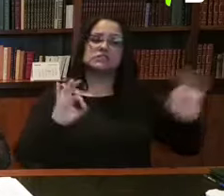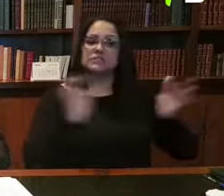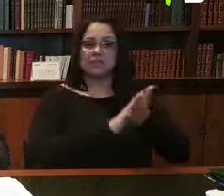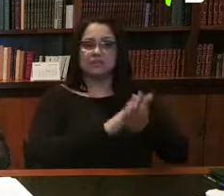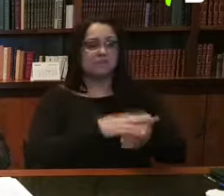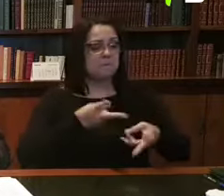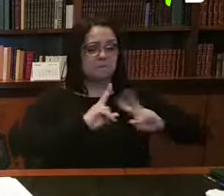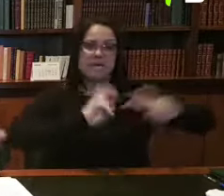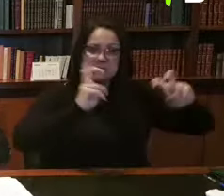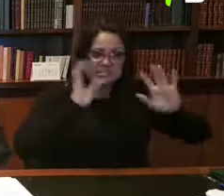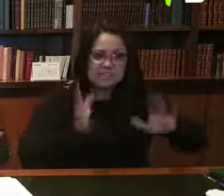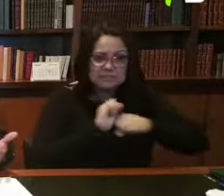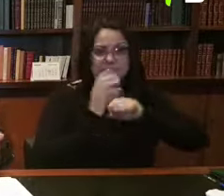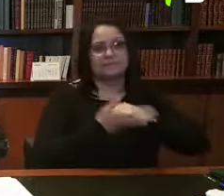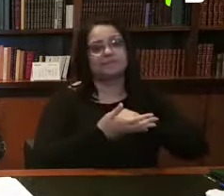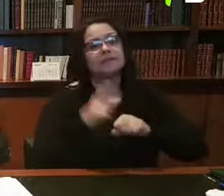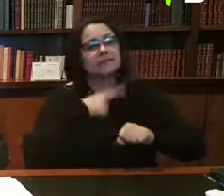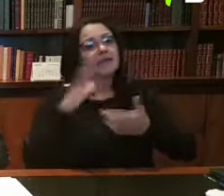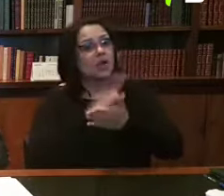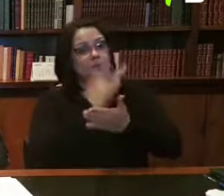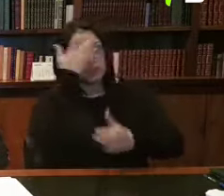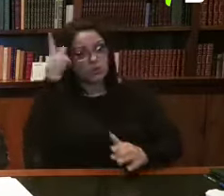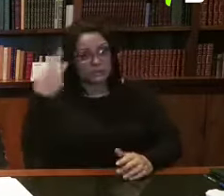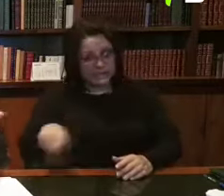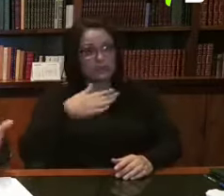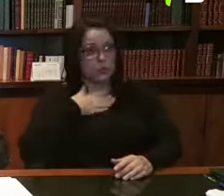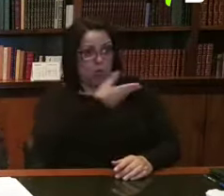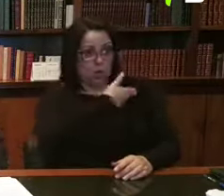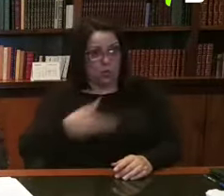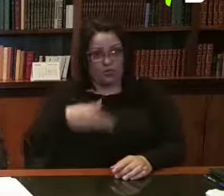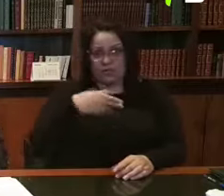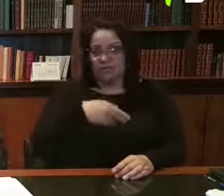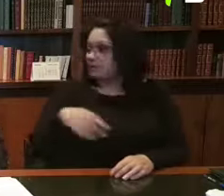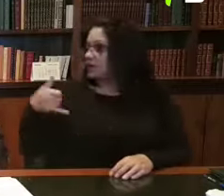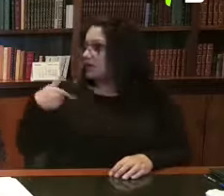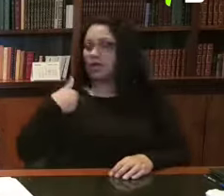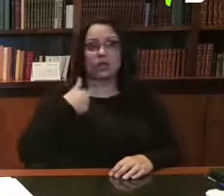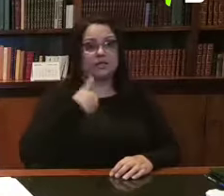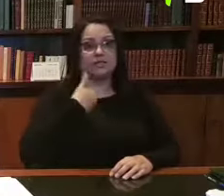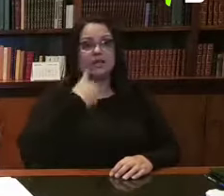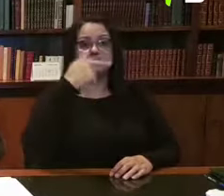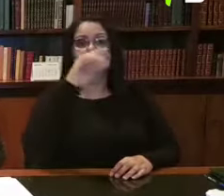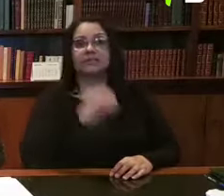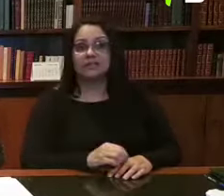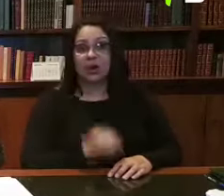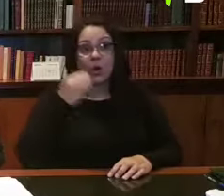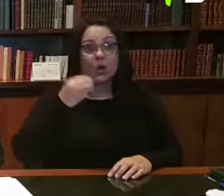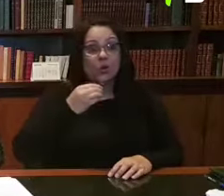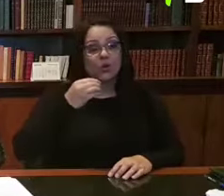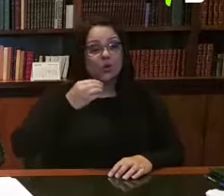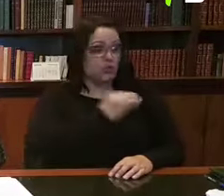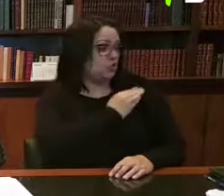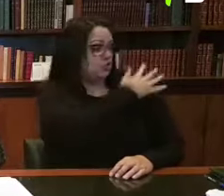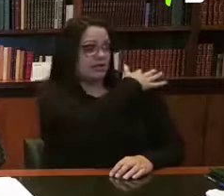cometido do riso tem gente sabia aqui do meu governo que tava numa boa eu tô com 70 até hoje lá na milena que tá